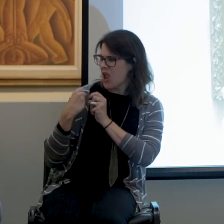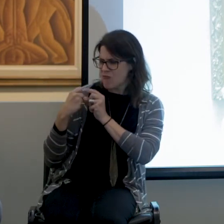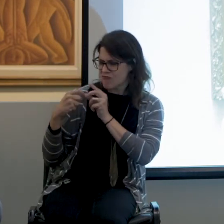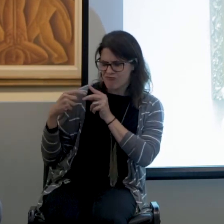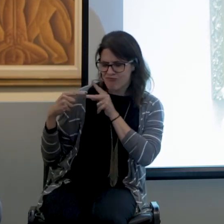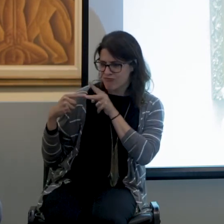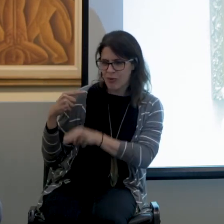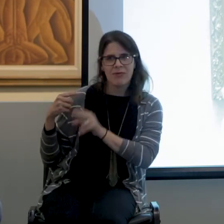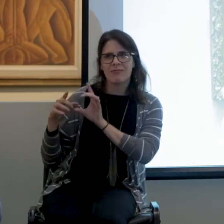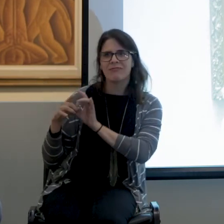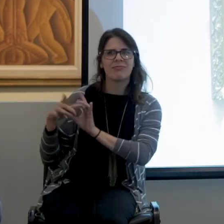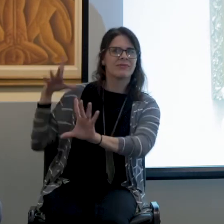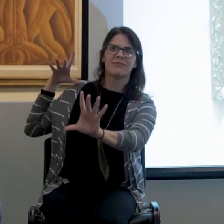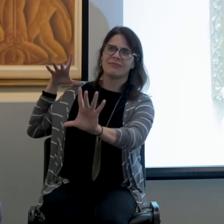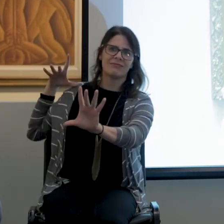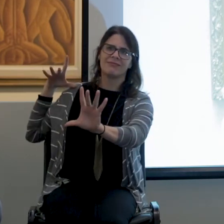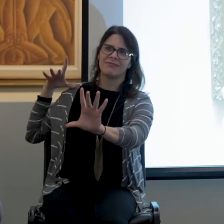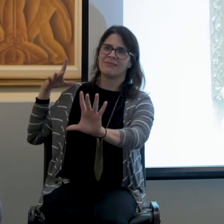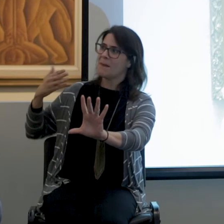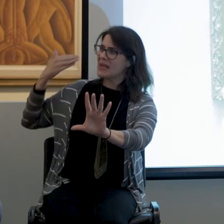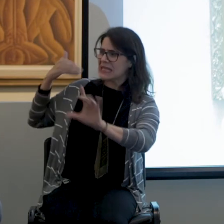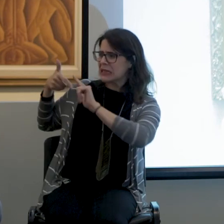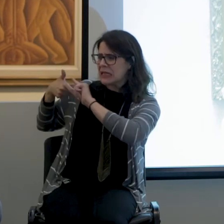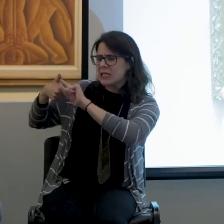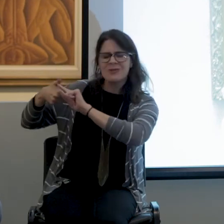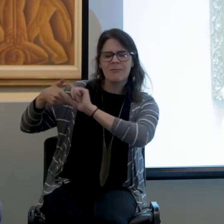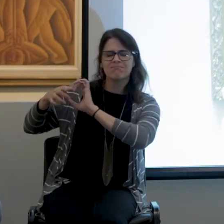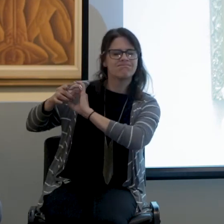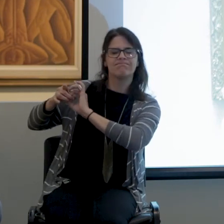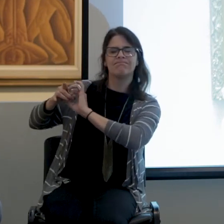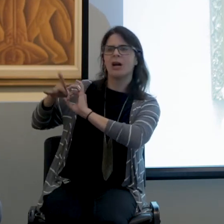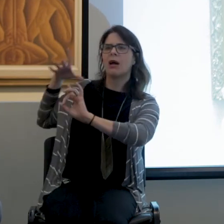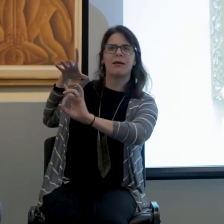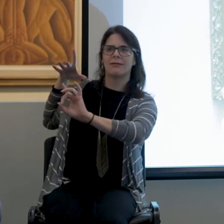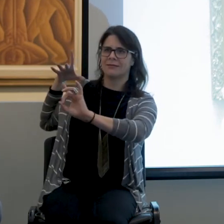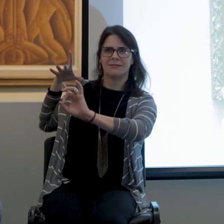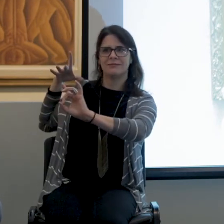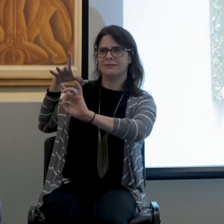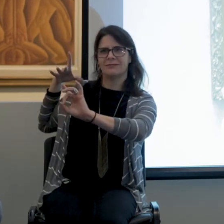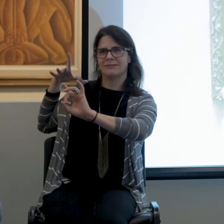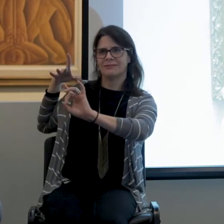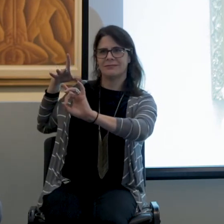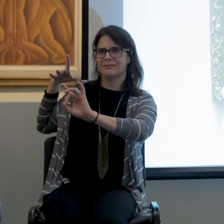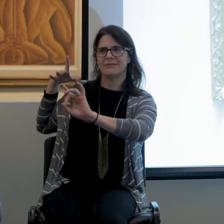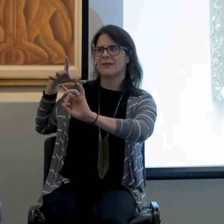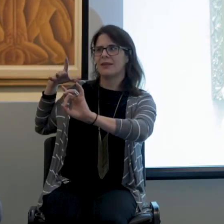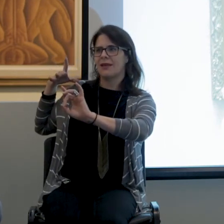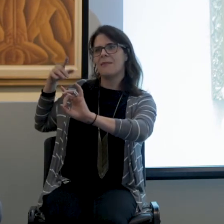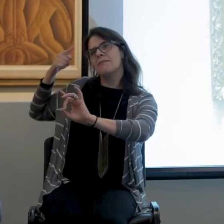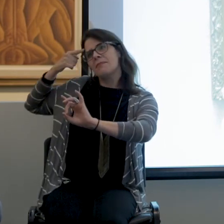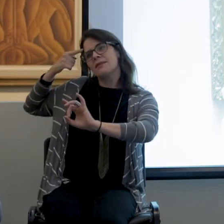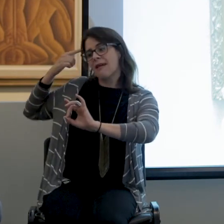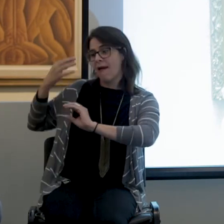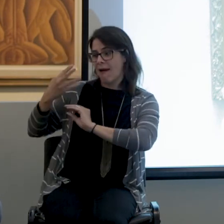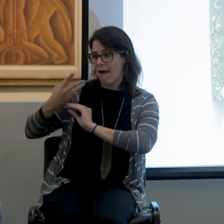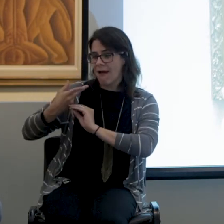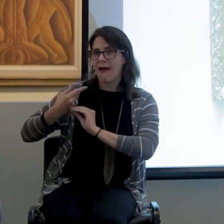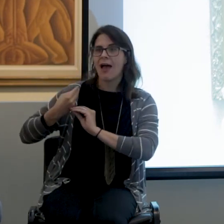deles, última grande herança de um passado tradicional opressor, que era justamente a obrigação da arte